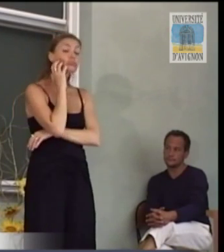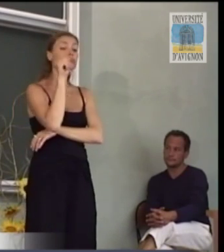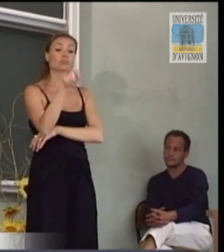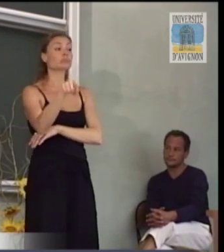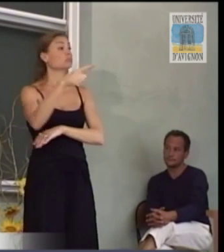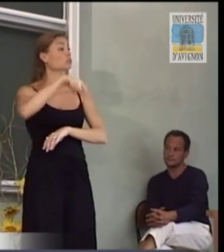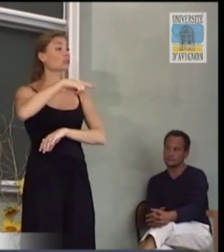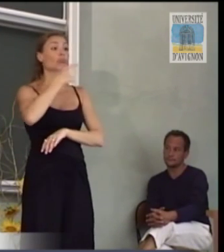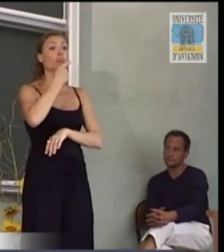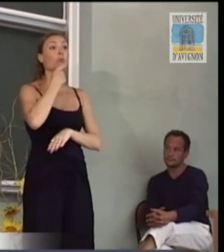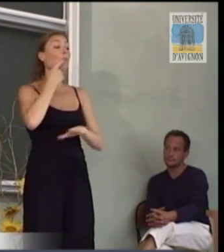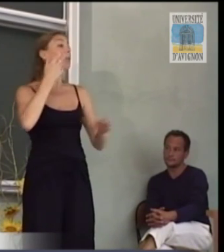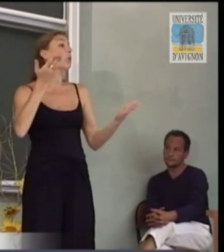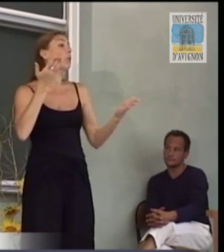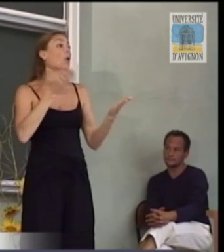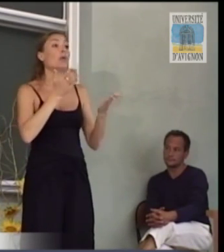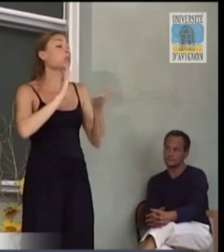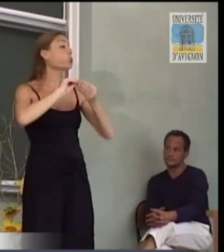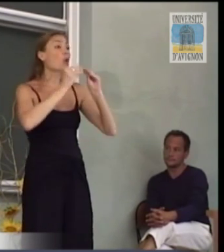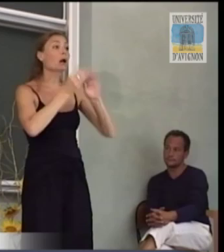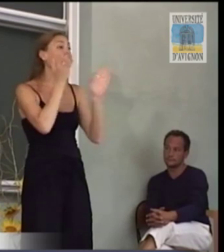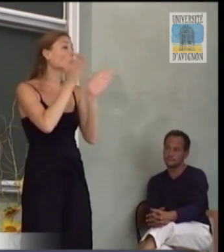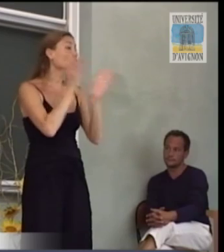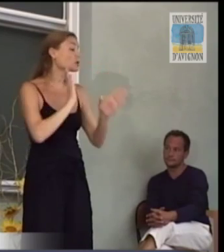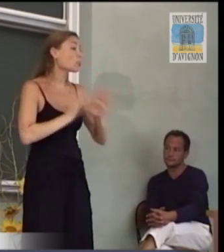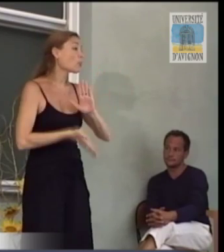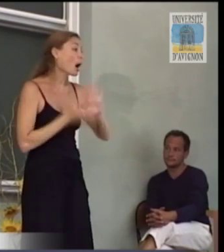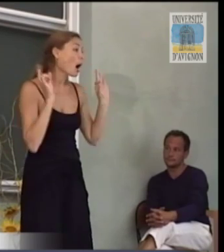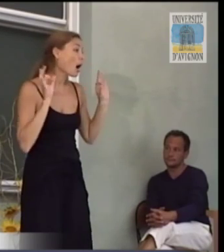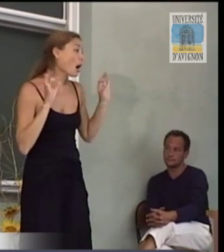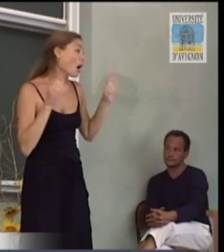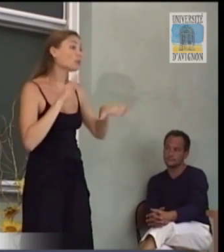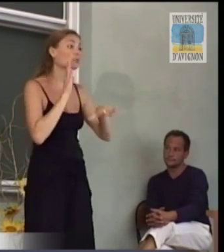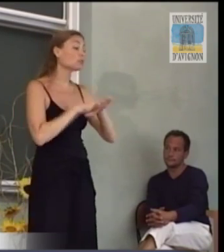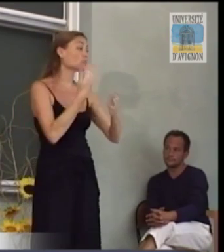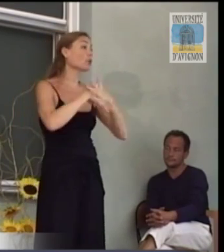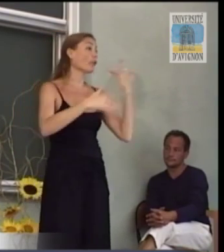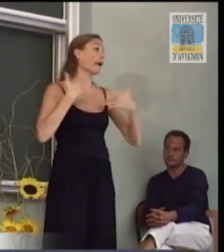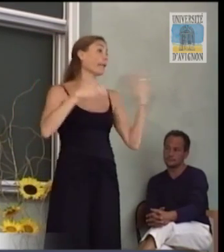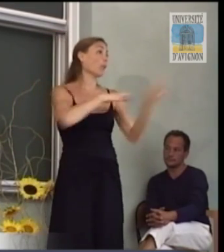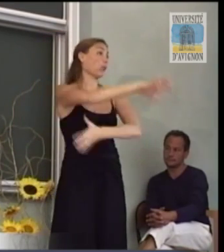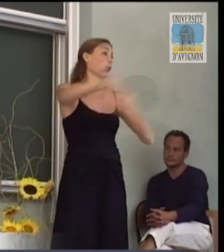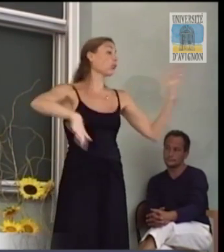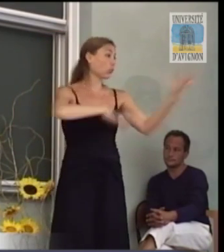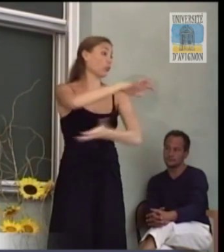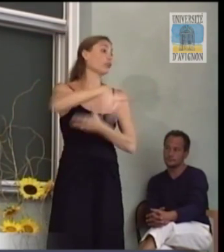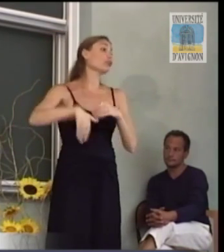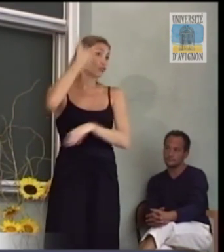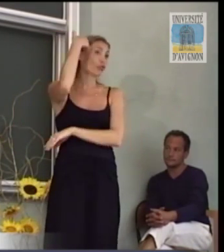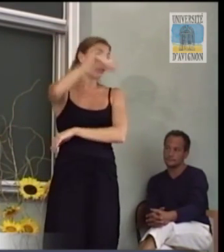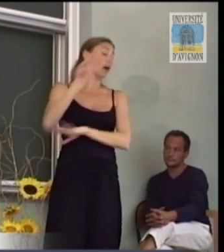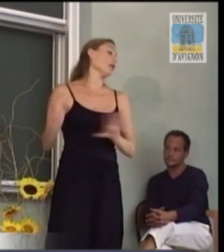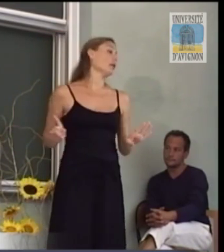qui, sans avoir de troubles cognitifs affirmés, ont foutu un joli bordel dans le théâtre. Donc, c'est très très ouvert